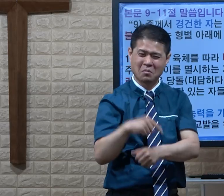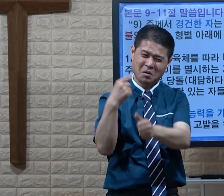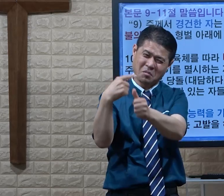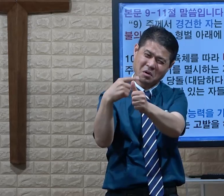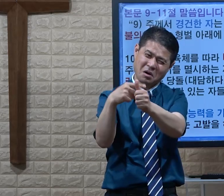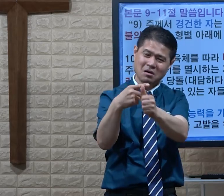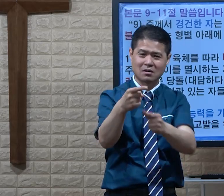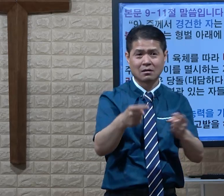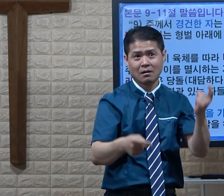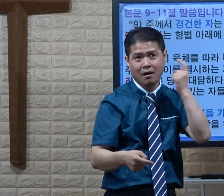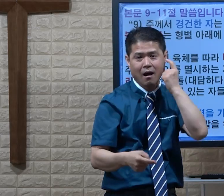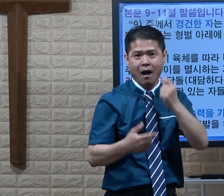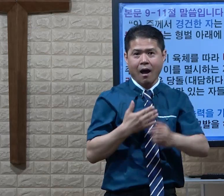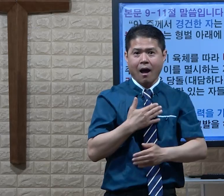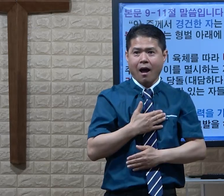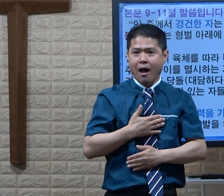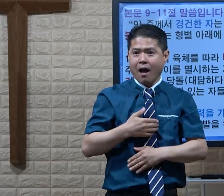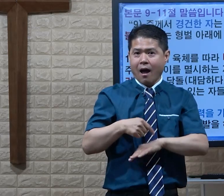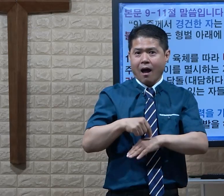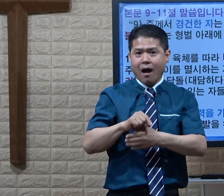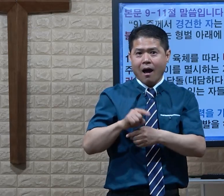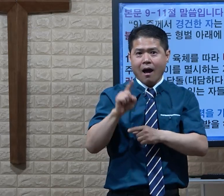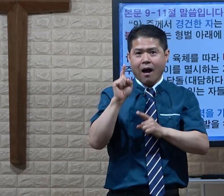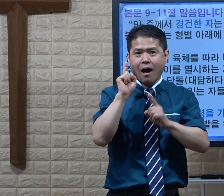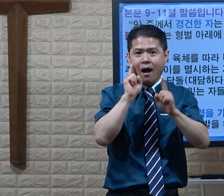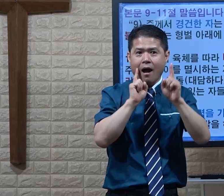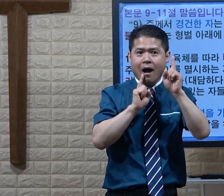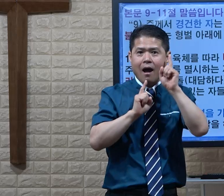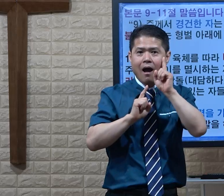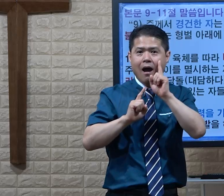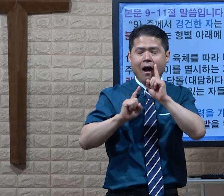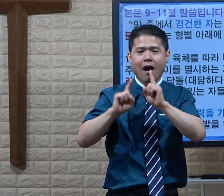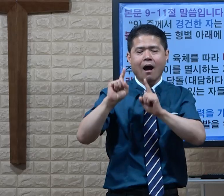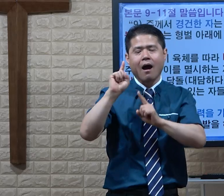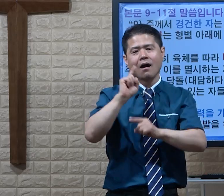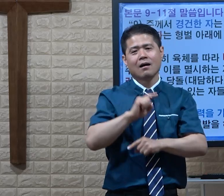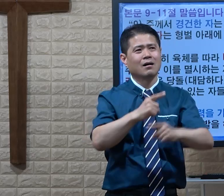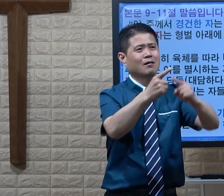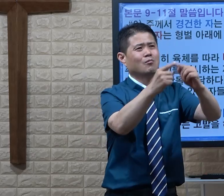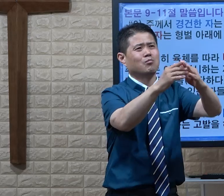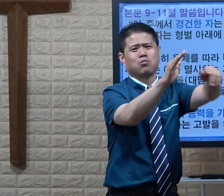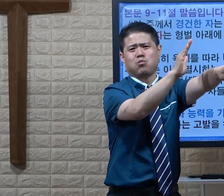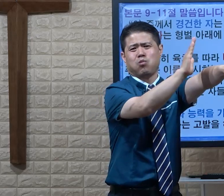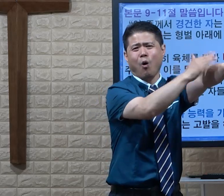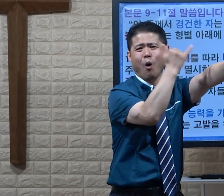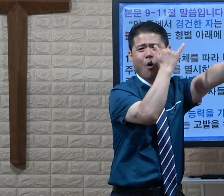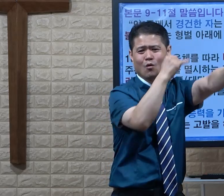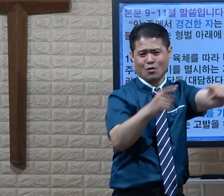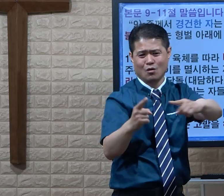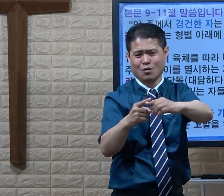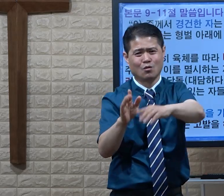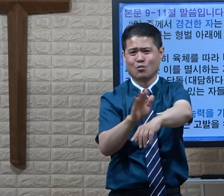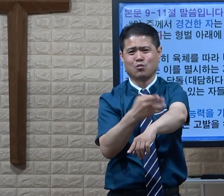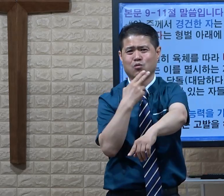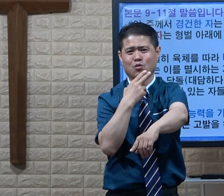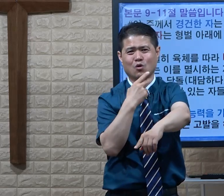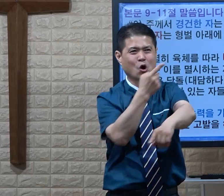너희가 잘하는 것이 무엇이냐라는 말을 들을 때마다 우리 마음에 상처가 생기는데 저쪽